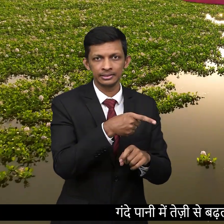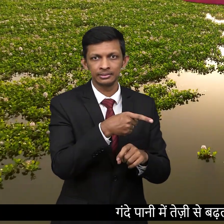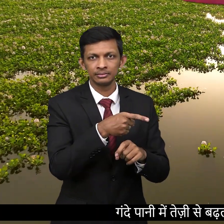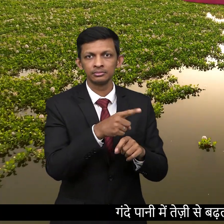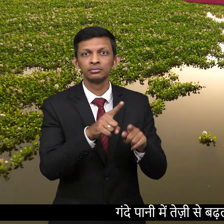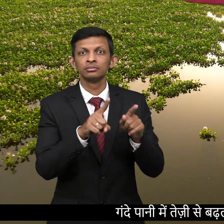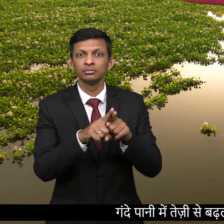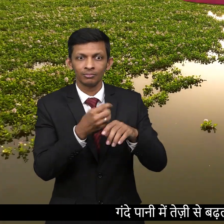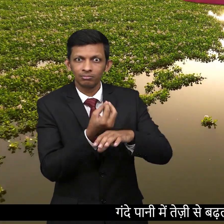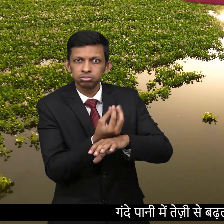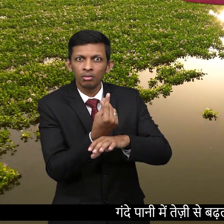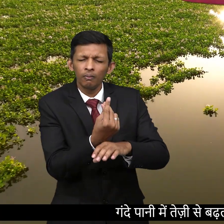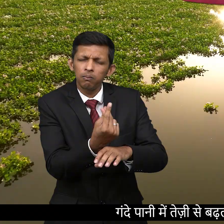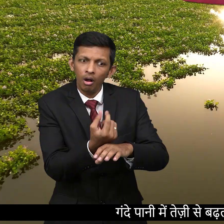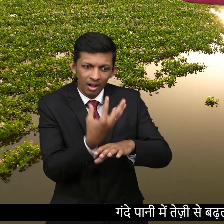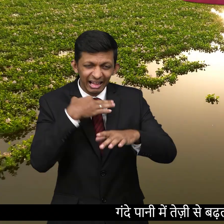है।